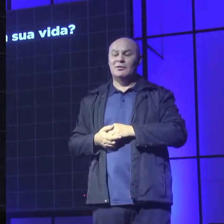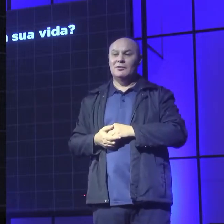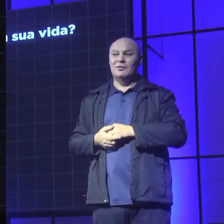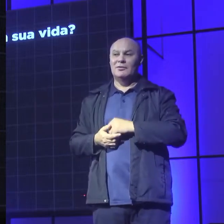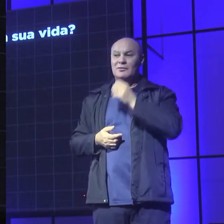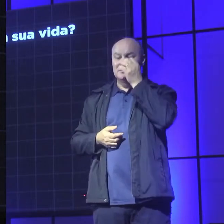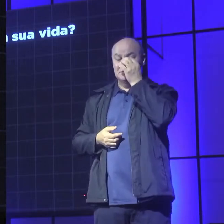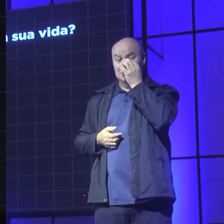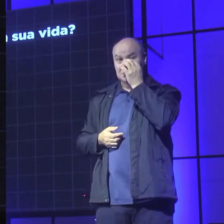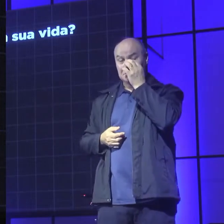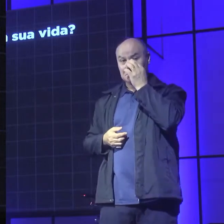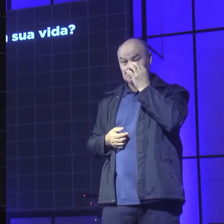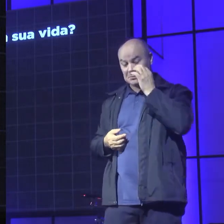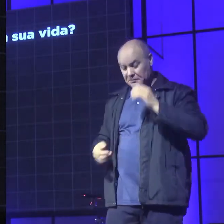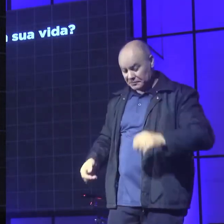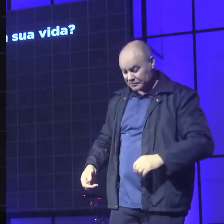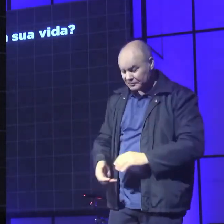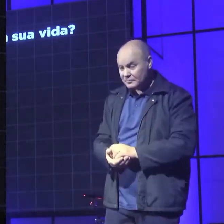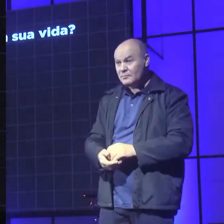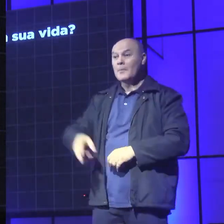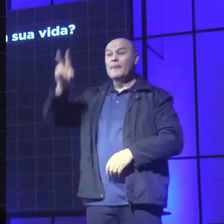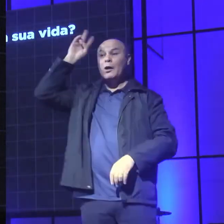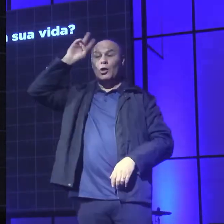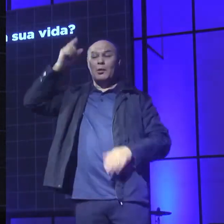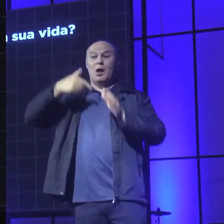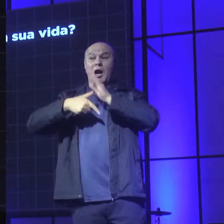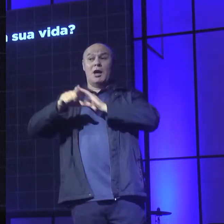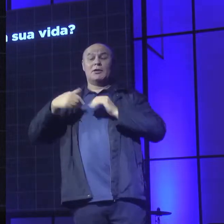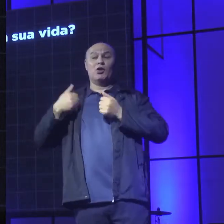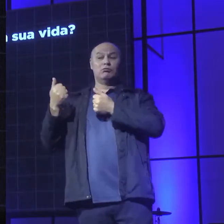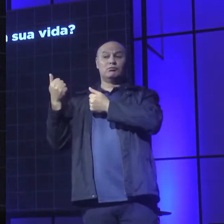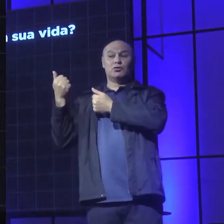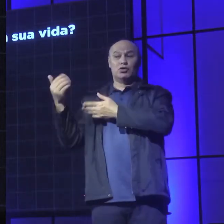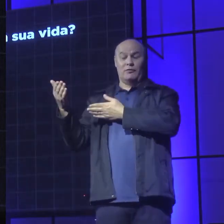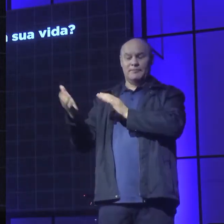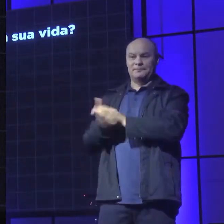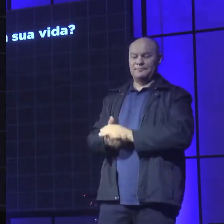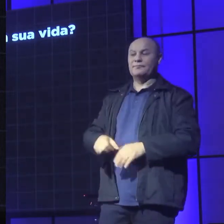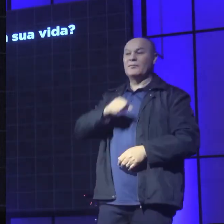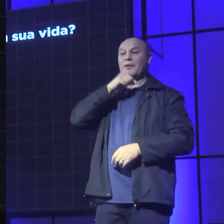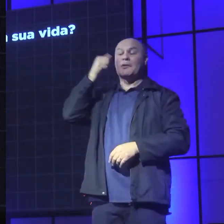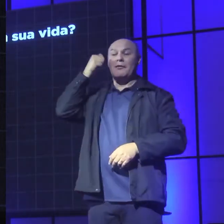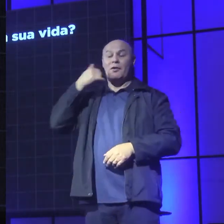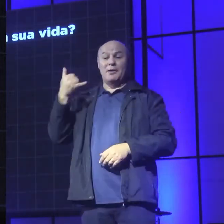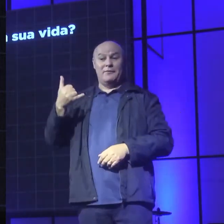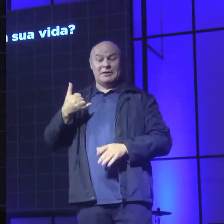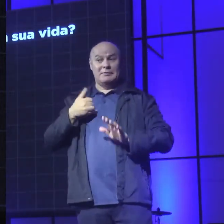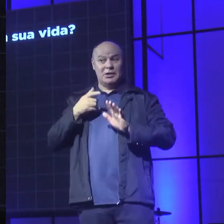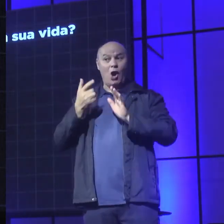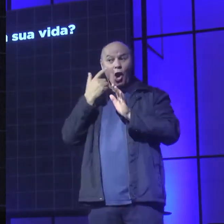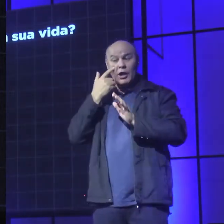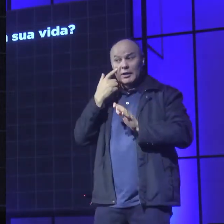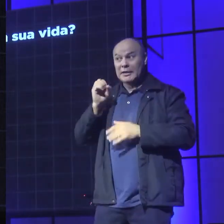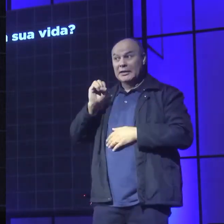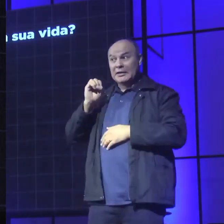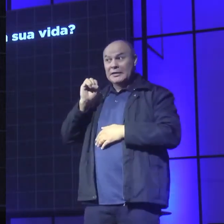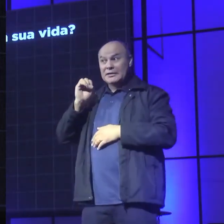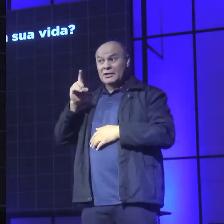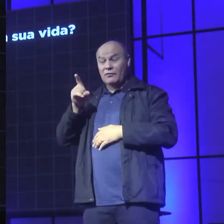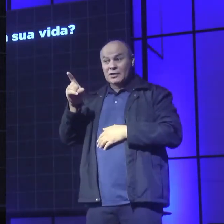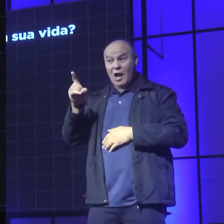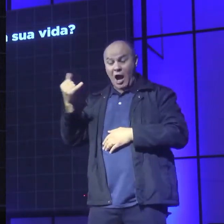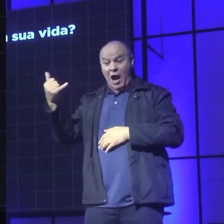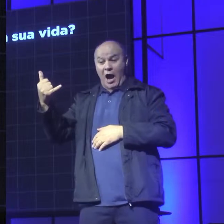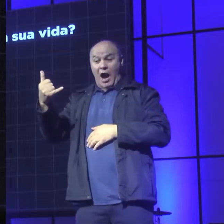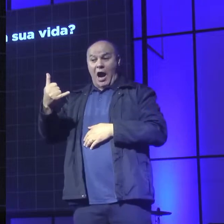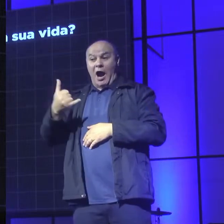No meu tempo de guria, minha avó dizia, tinha um ditado que dizia, diga-me com quem andas, que te direi quem